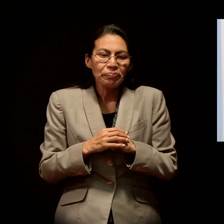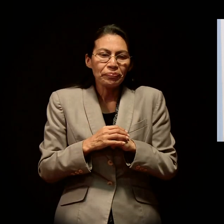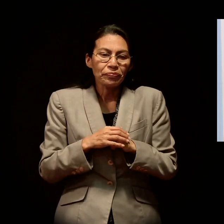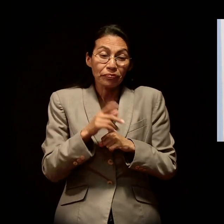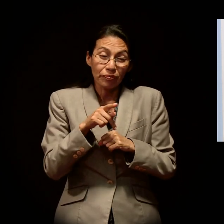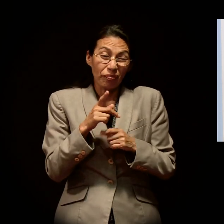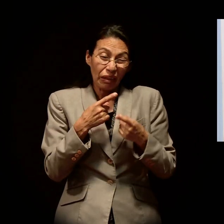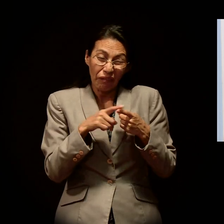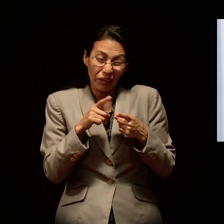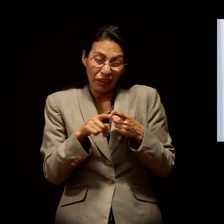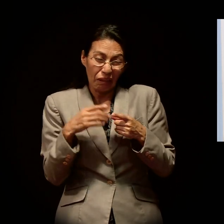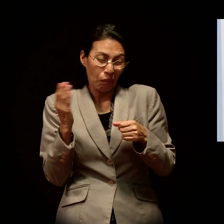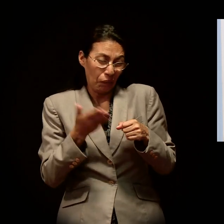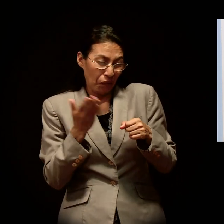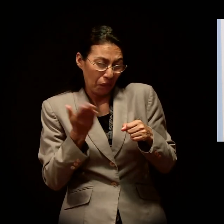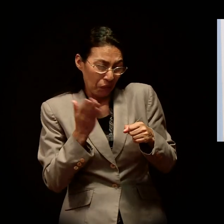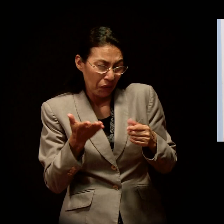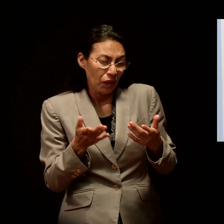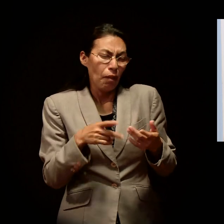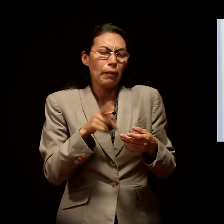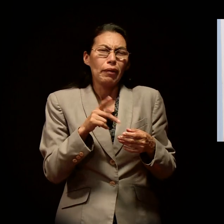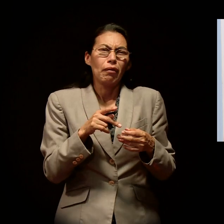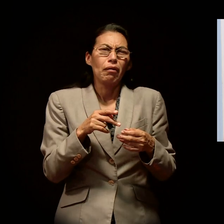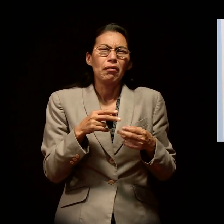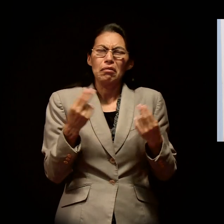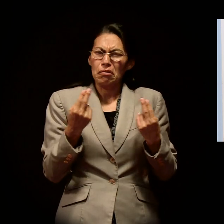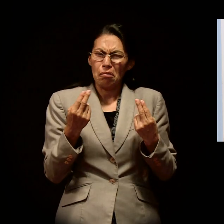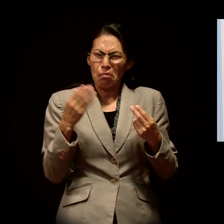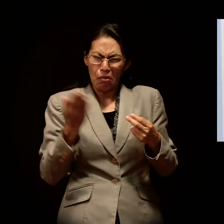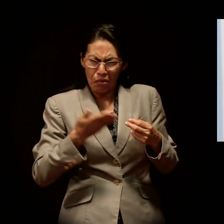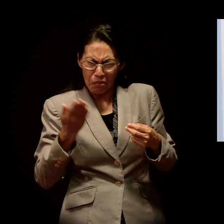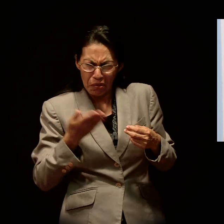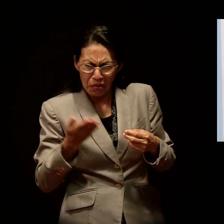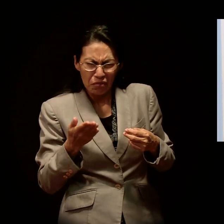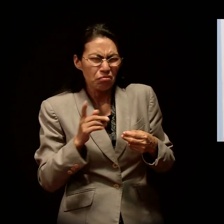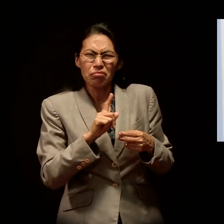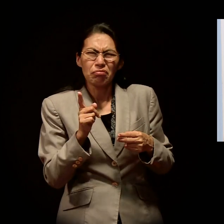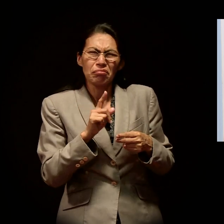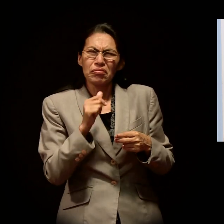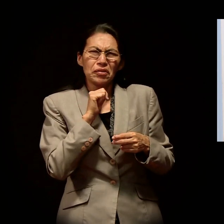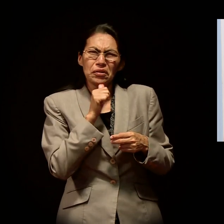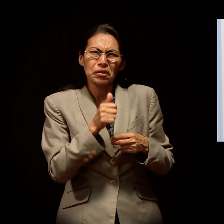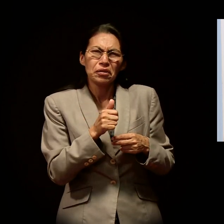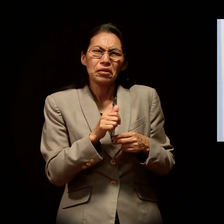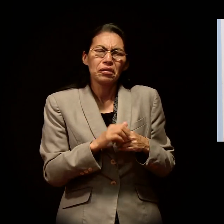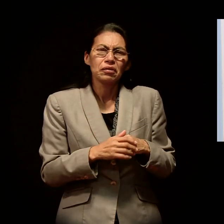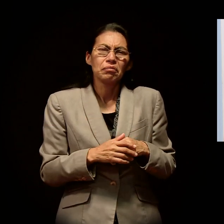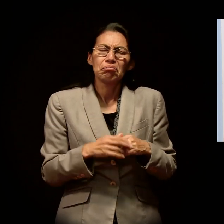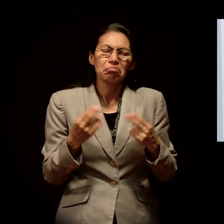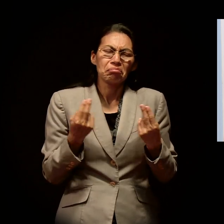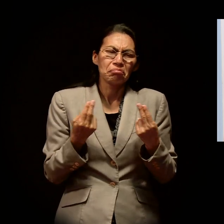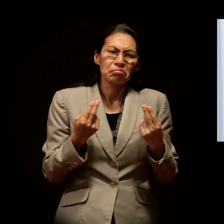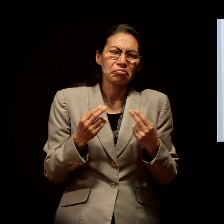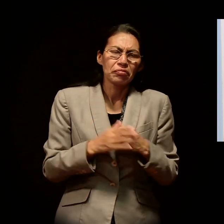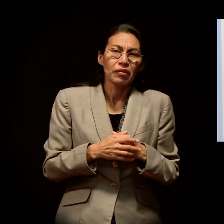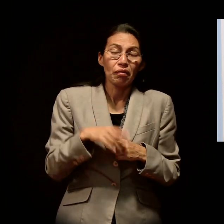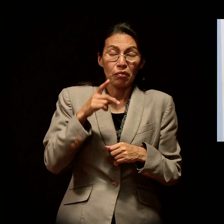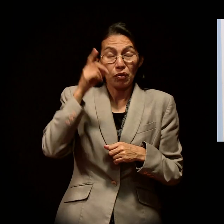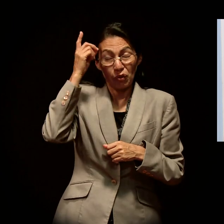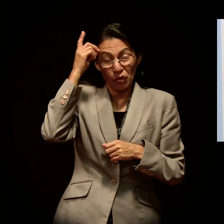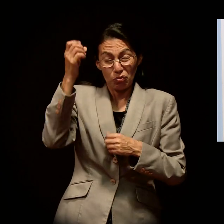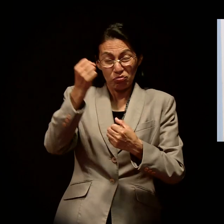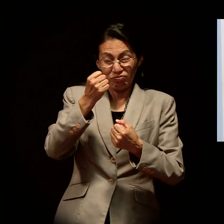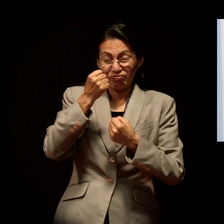otros resultados negativos sin embargo no hubo ninguno disciplinado Dios